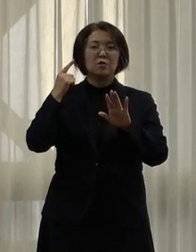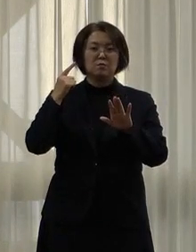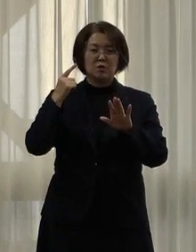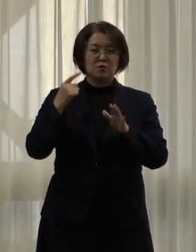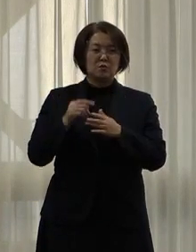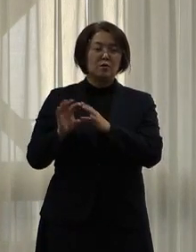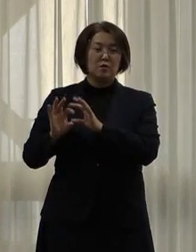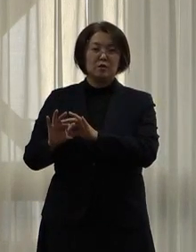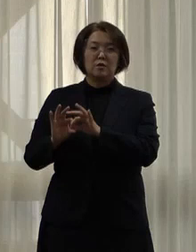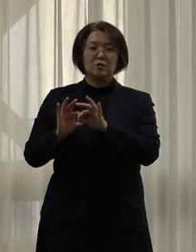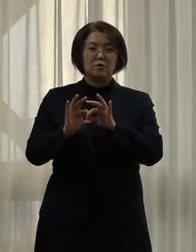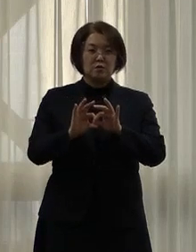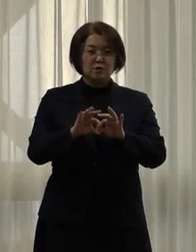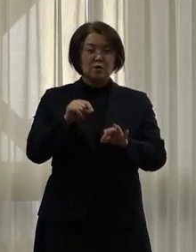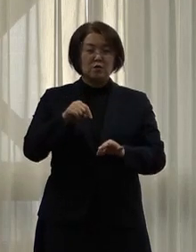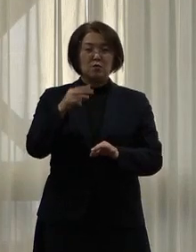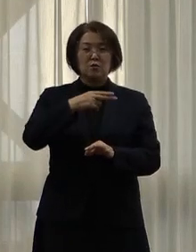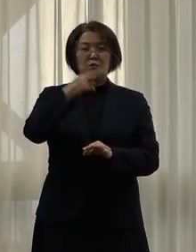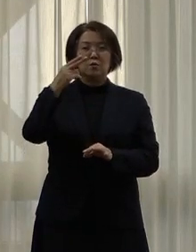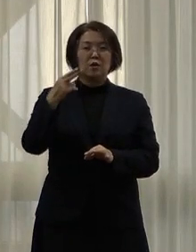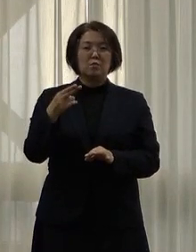引き続きですね、まあ、本県の